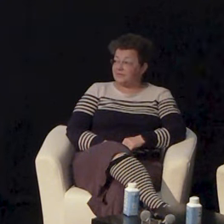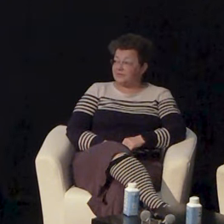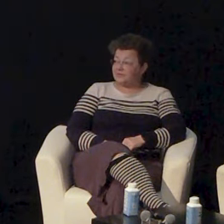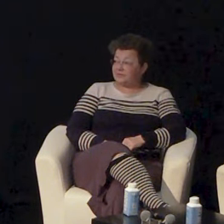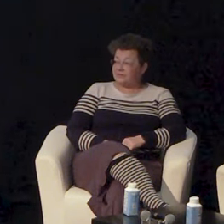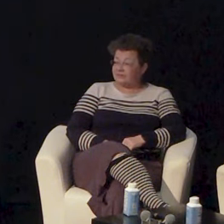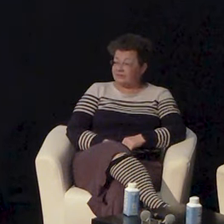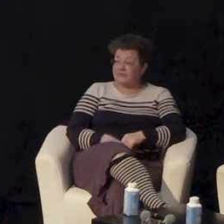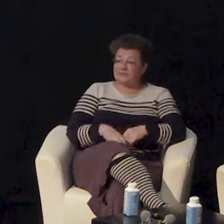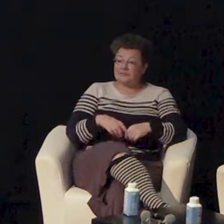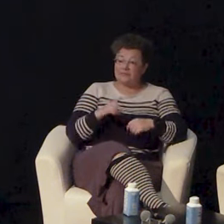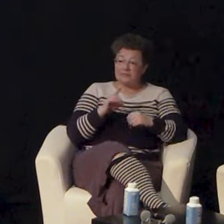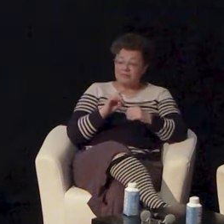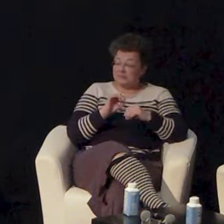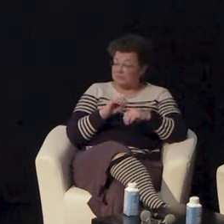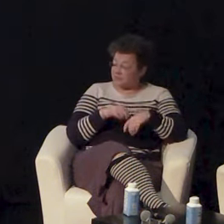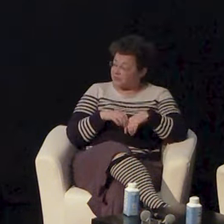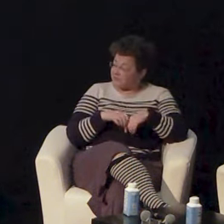faisons-le, quoi.